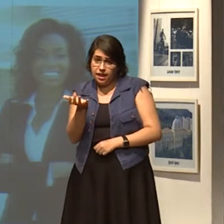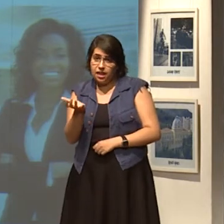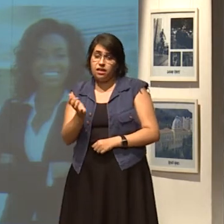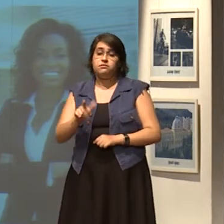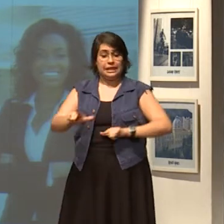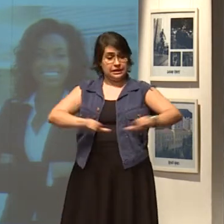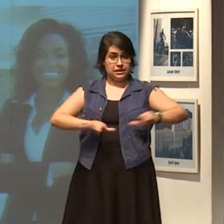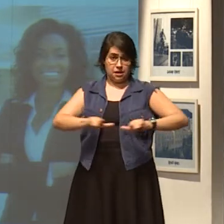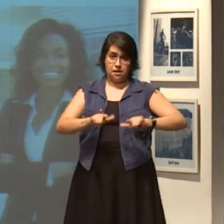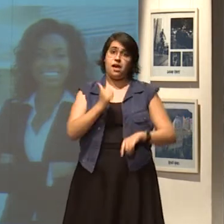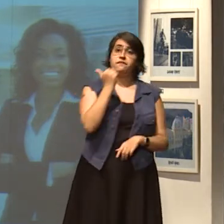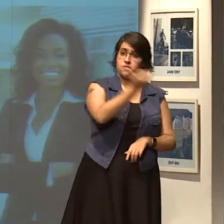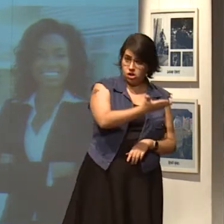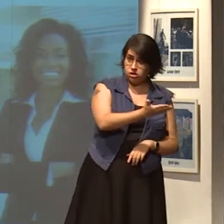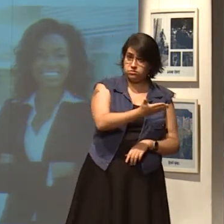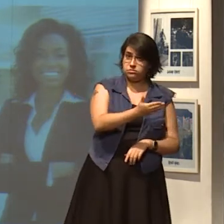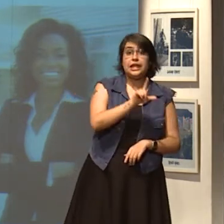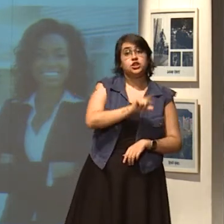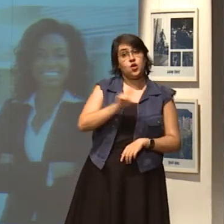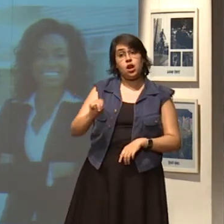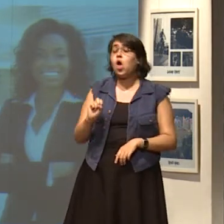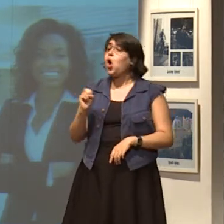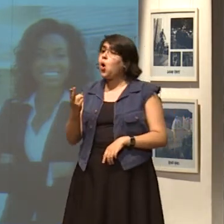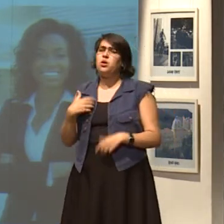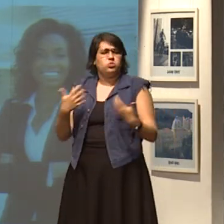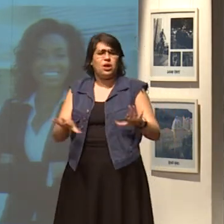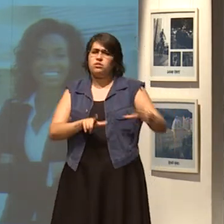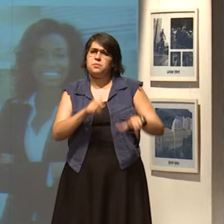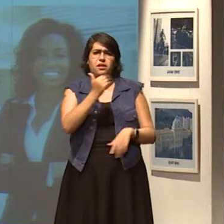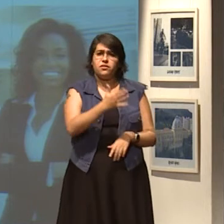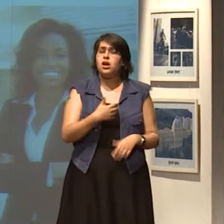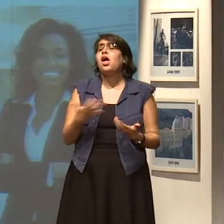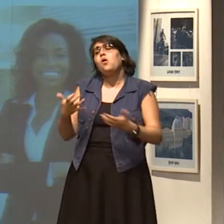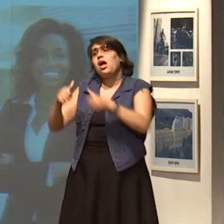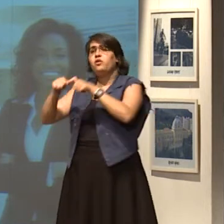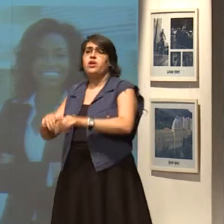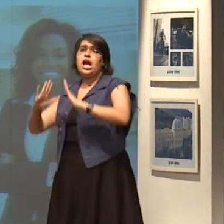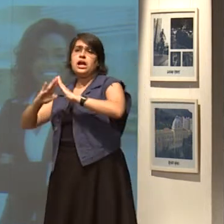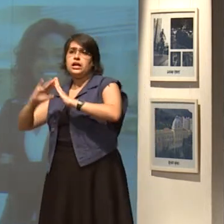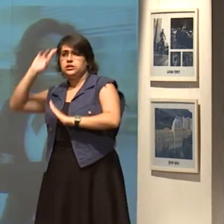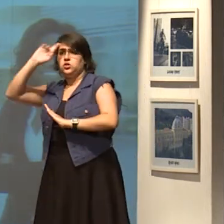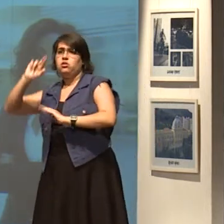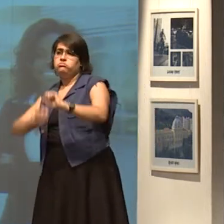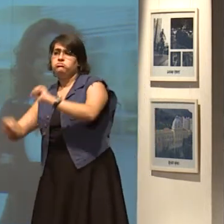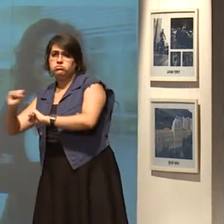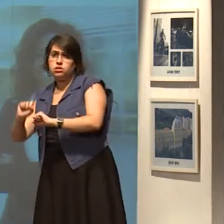E se você quiser, você pode trabalhar fora, um direito de escolha. E se você não quiser, você quiser ficar em